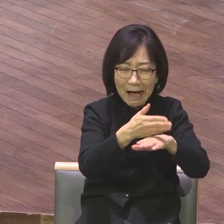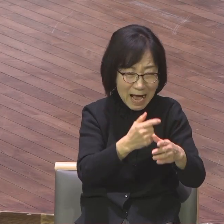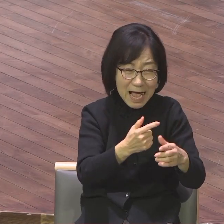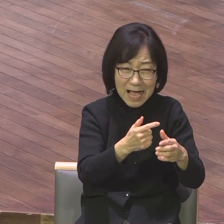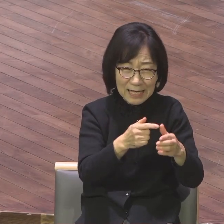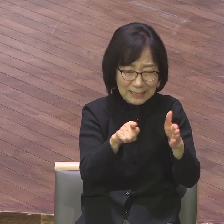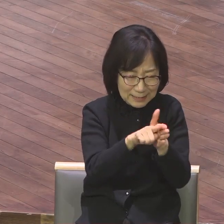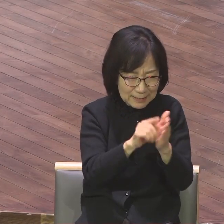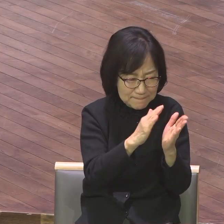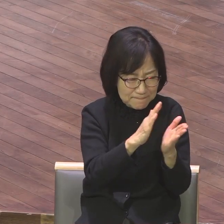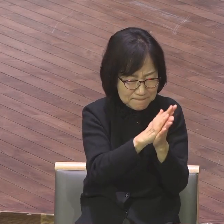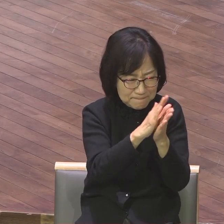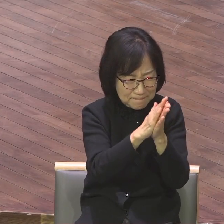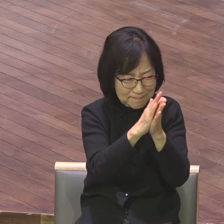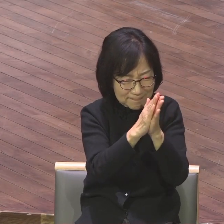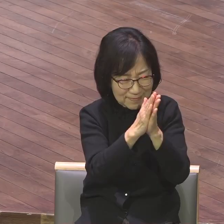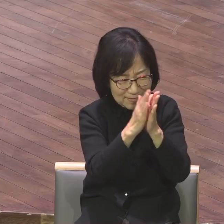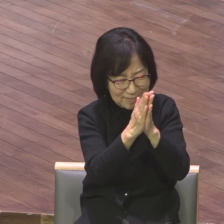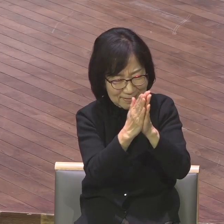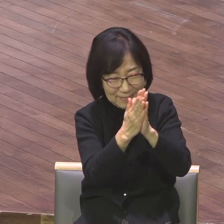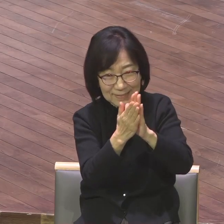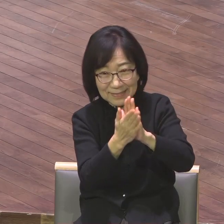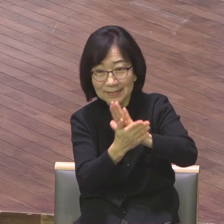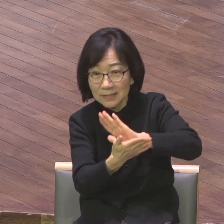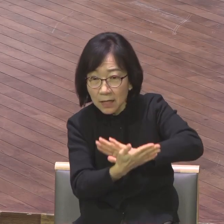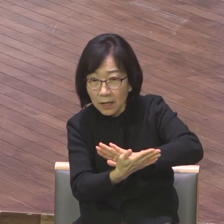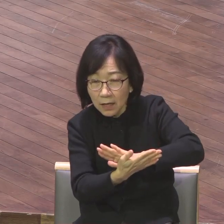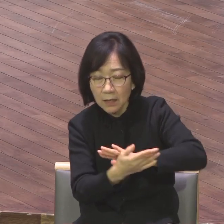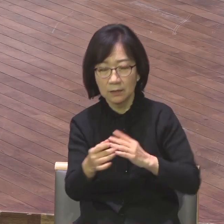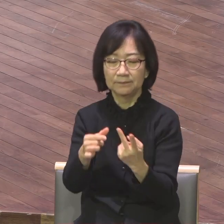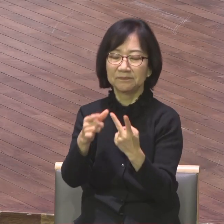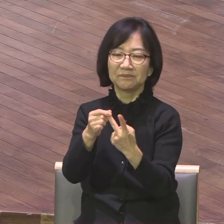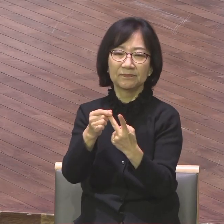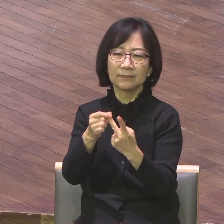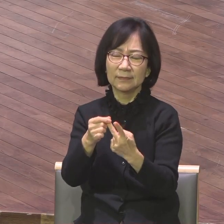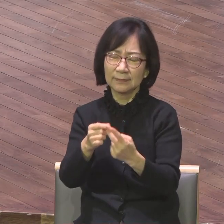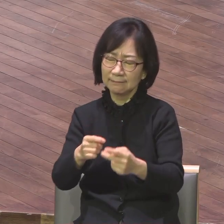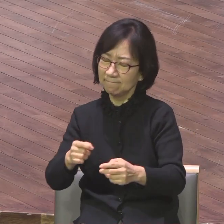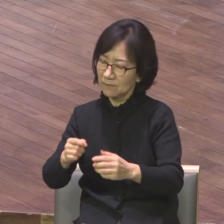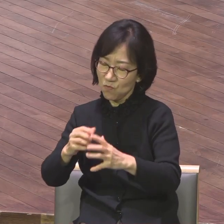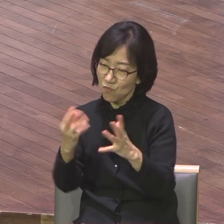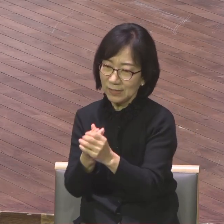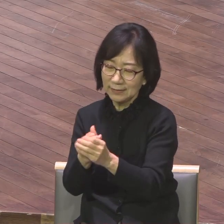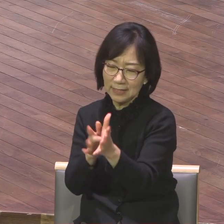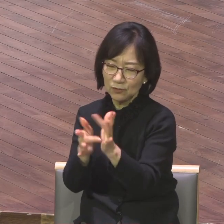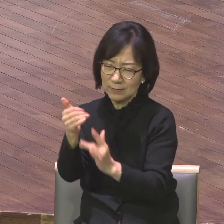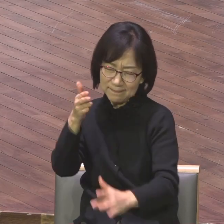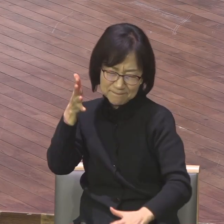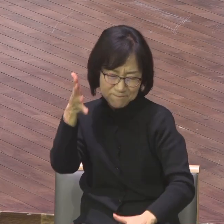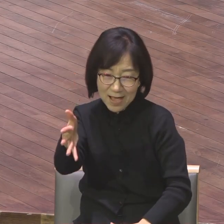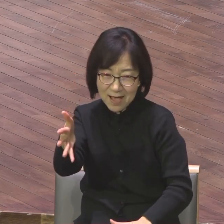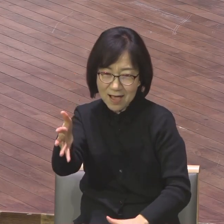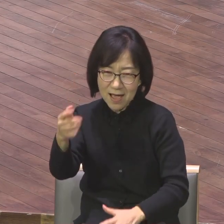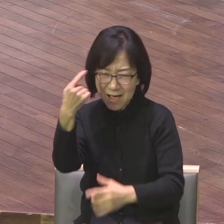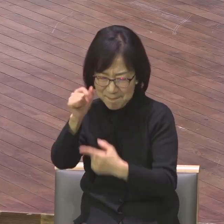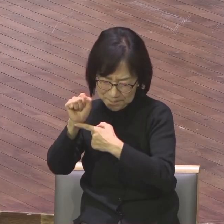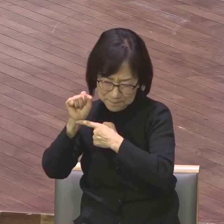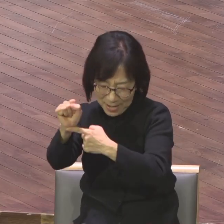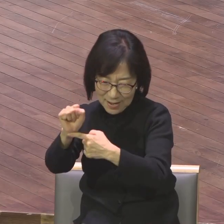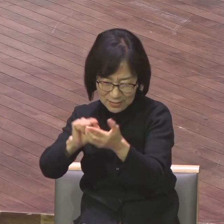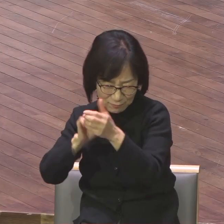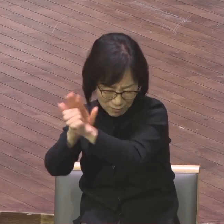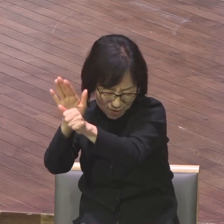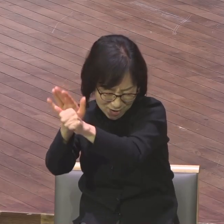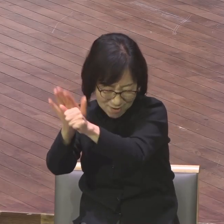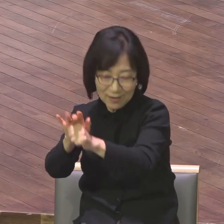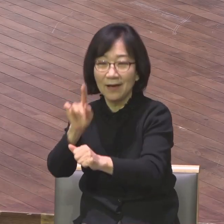처음부터 오직 예수 그리스도로 집중된 인물이 세례요한임을 보여주고 있습니다. 세례요한은